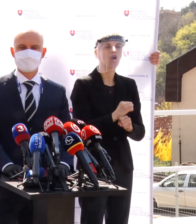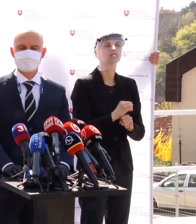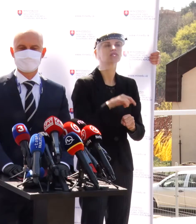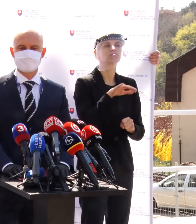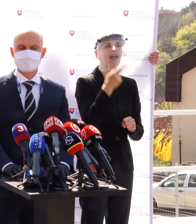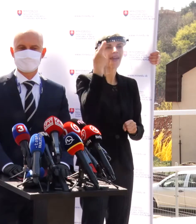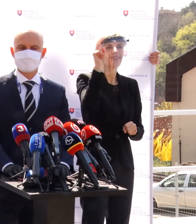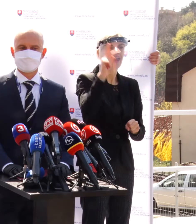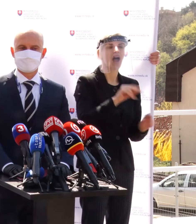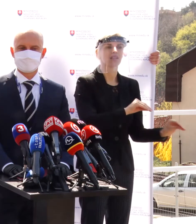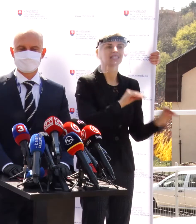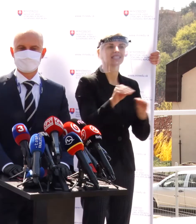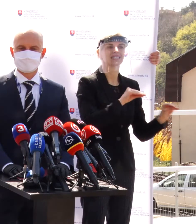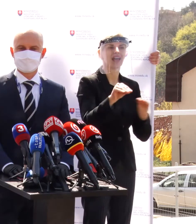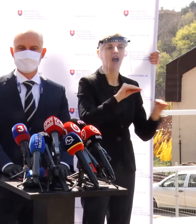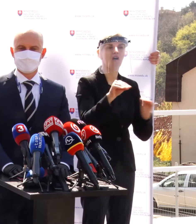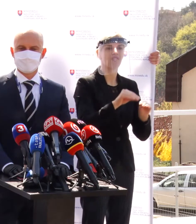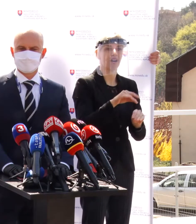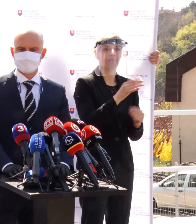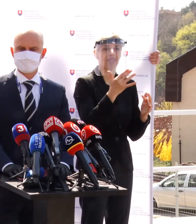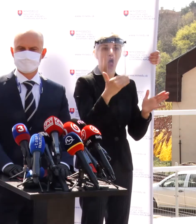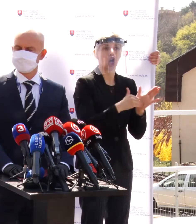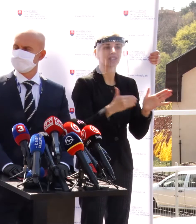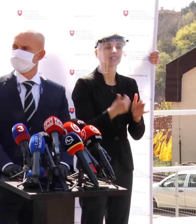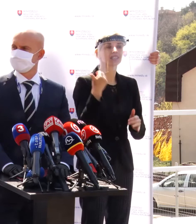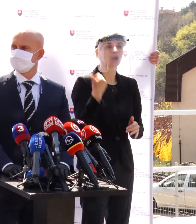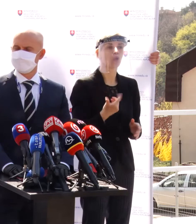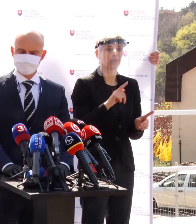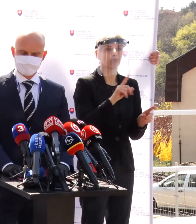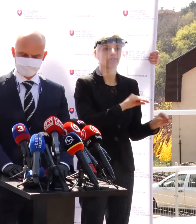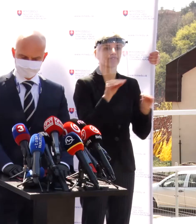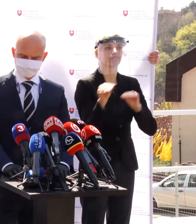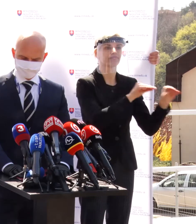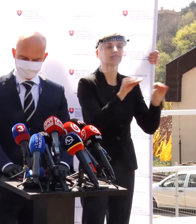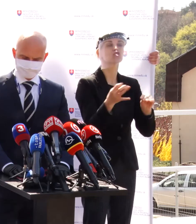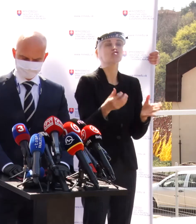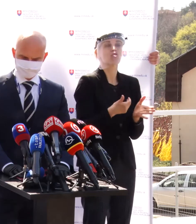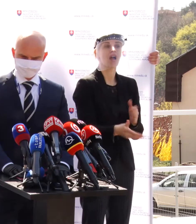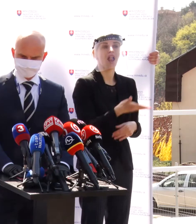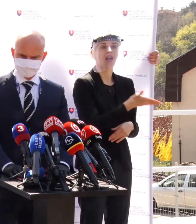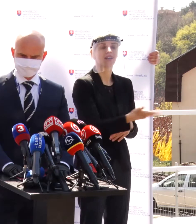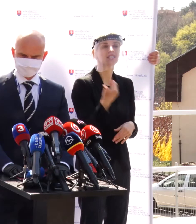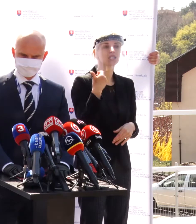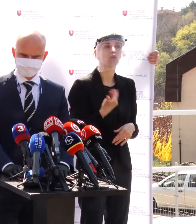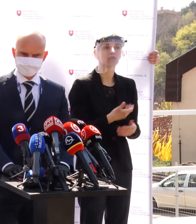možno nejakých ďalších, pretože sú tisíce ľudí, ktorí predpokladám, že budú pendlovať po tej krajine.